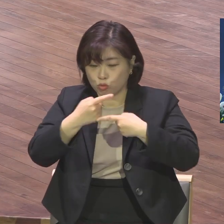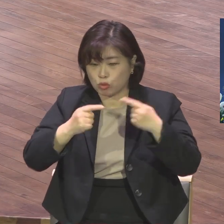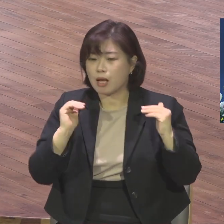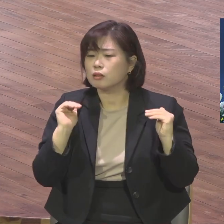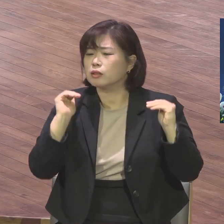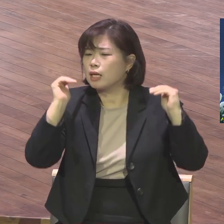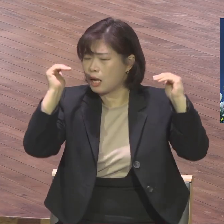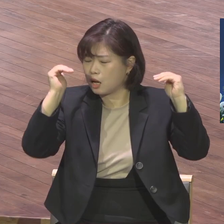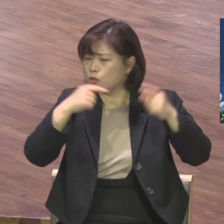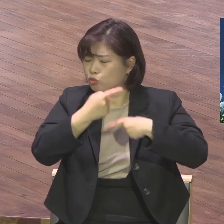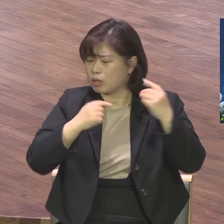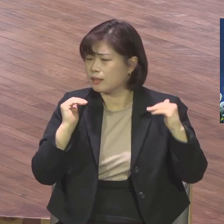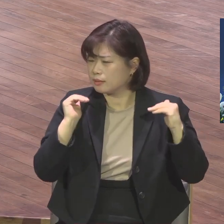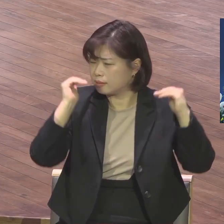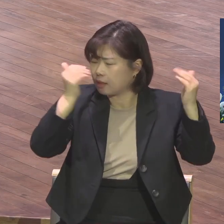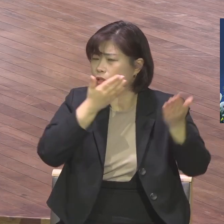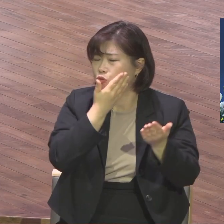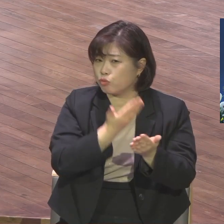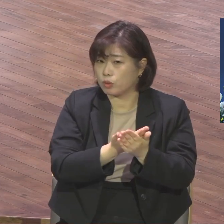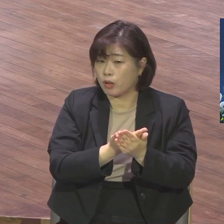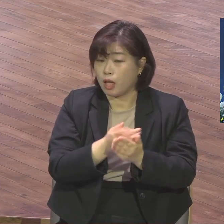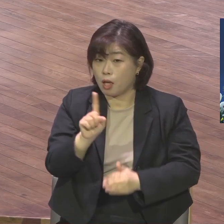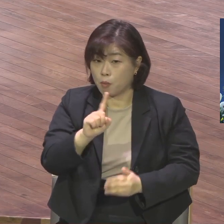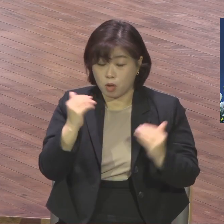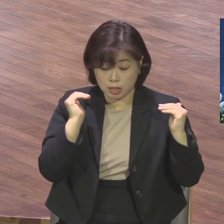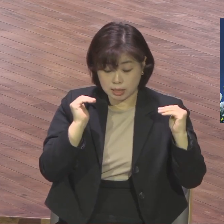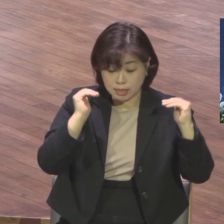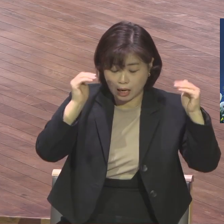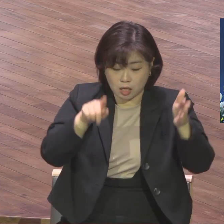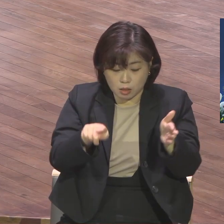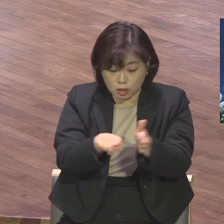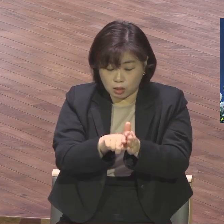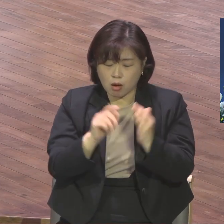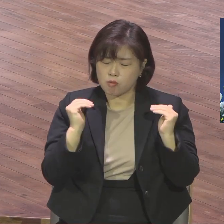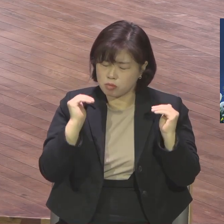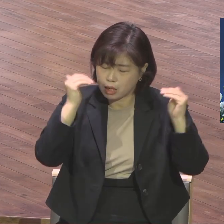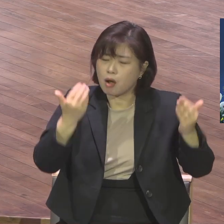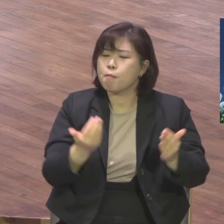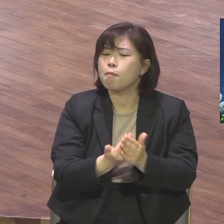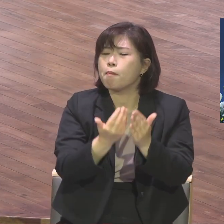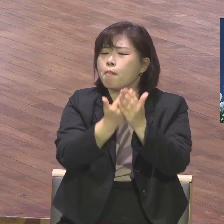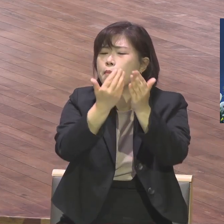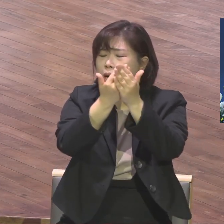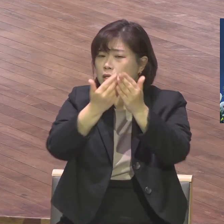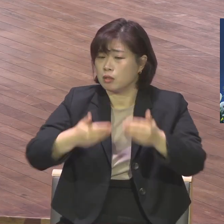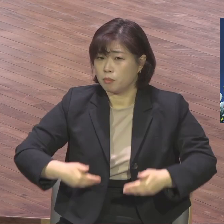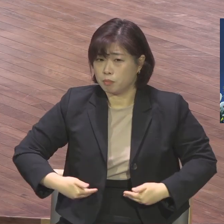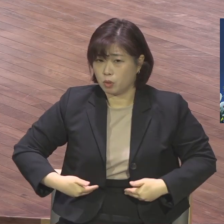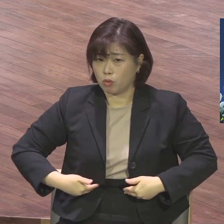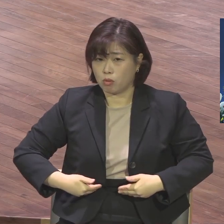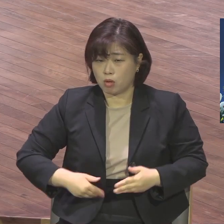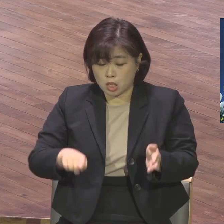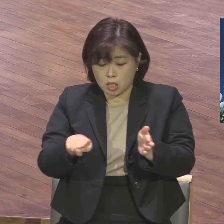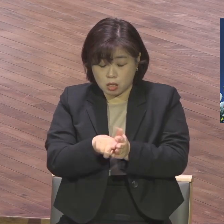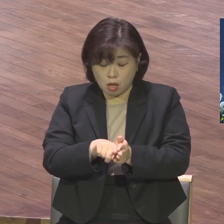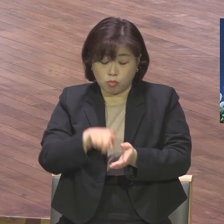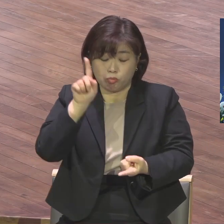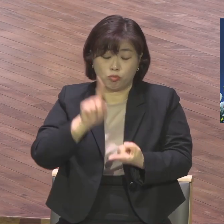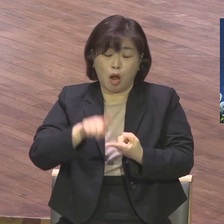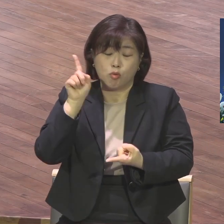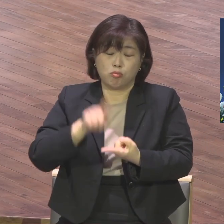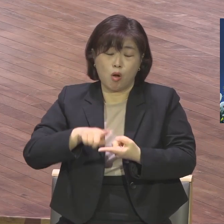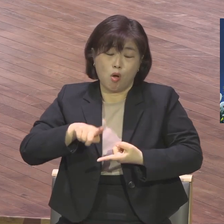바울도 베드로도 신앙이 자라가라, 성장해라. 신앙이 자꾸 작년보다는